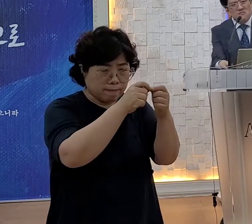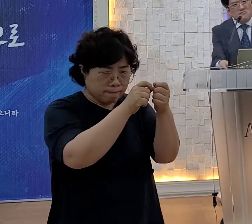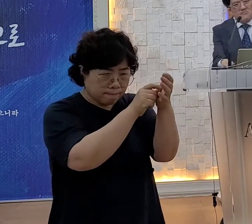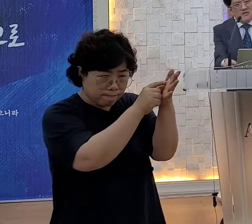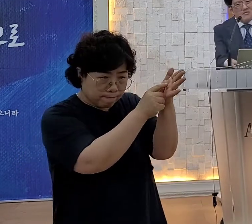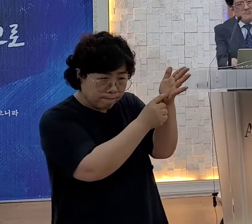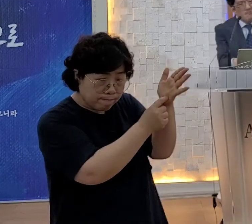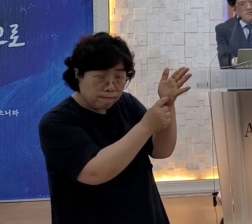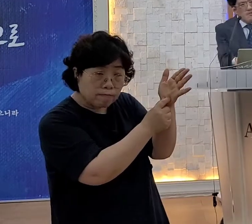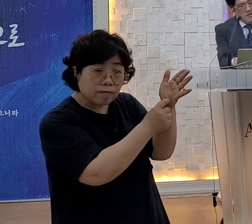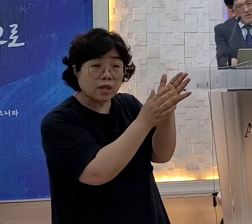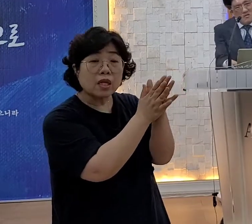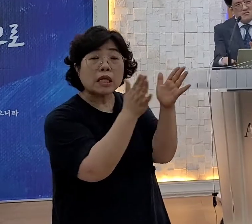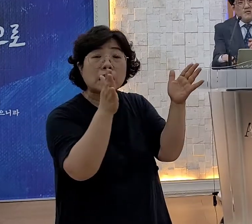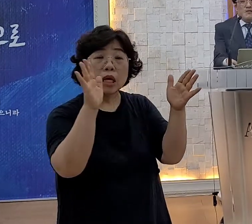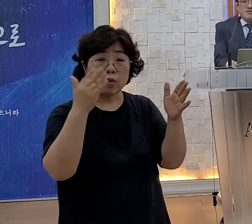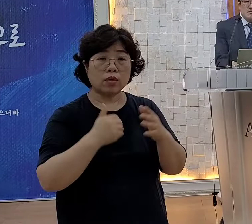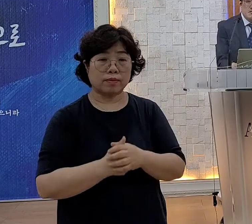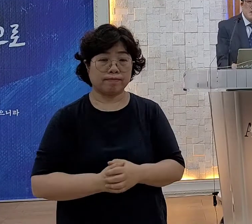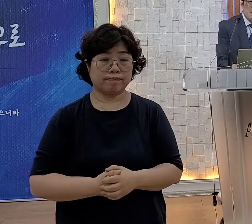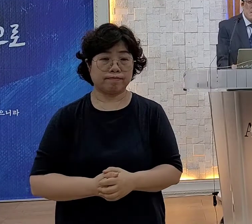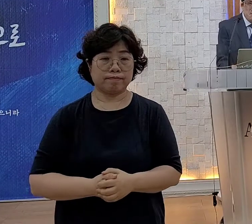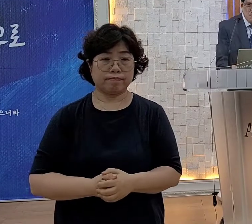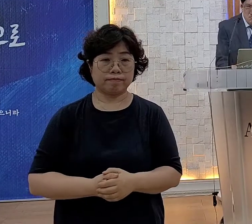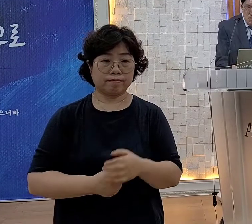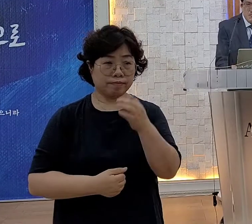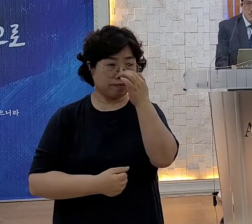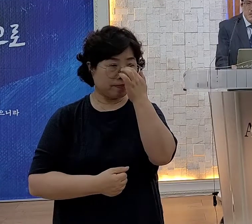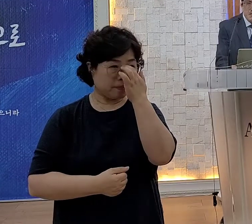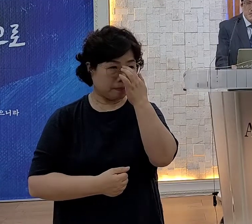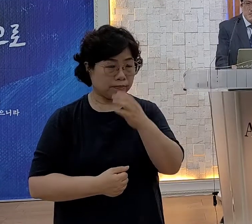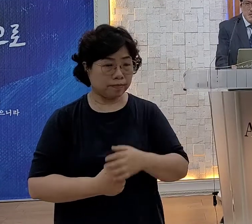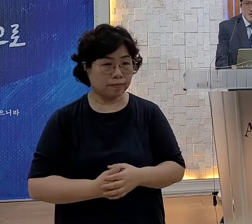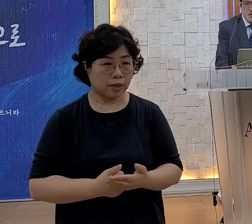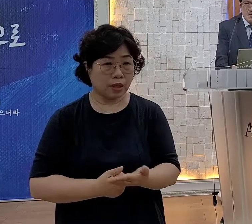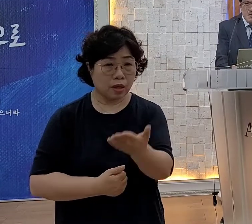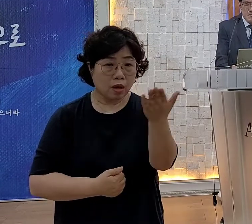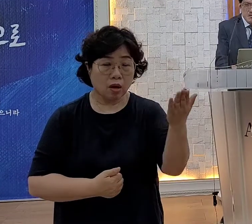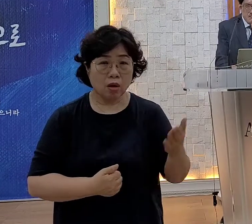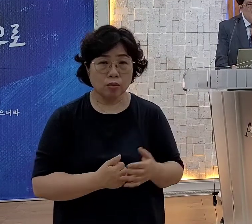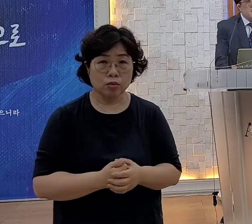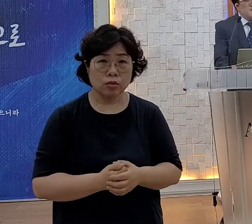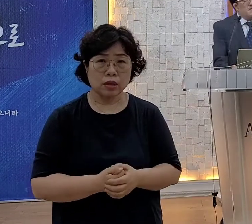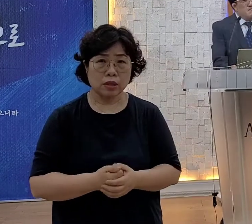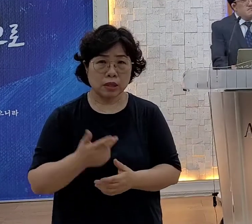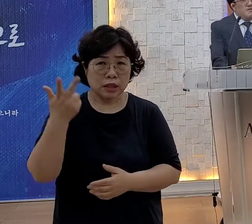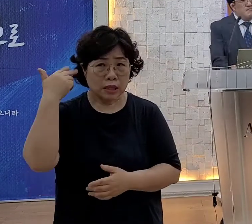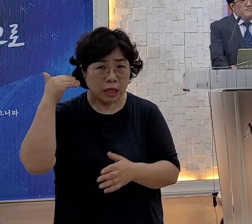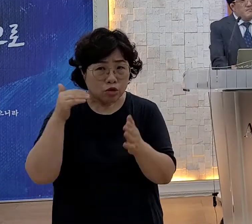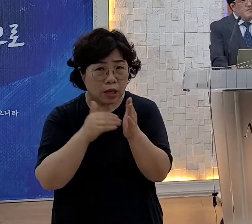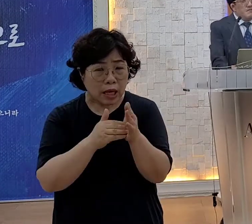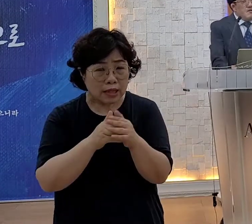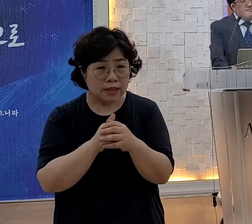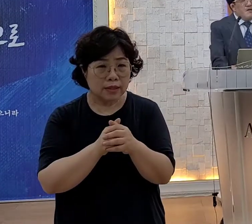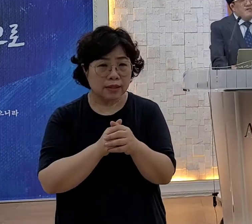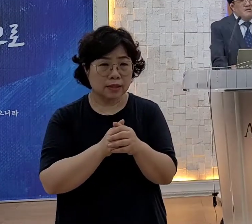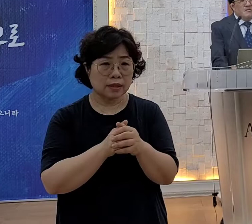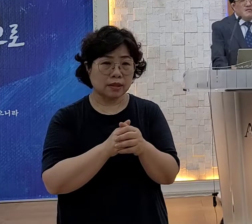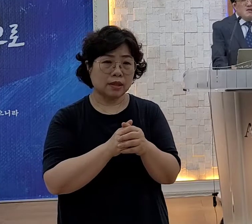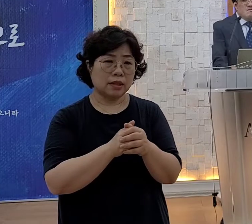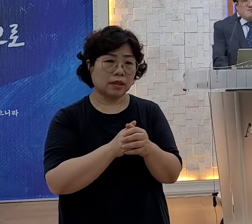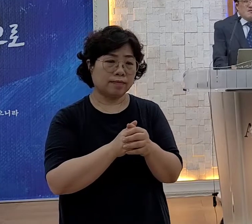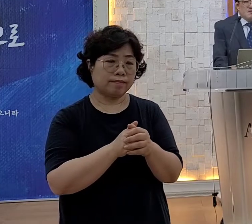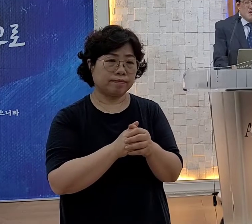완전 다른 말씀으로 이렇게 이어져 가는 것을 보여주고 있습니다. 여러분 지난 3장 18절까지라고 했잖아요.